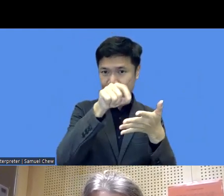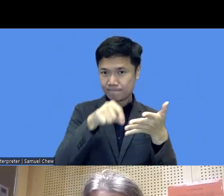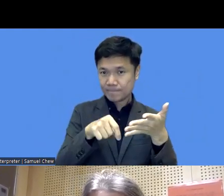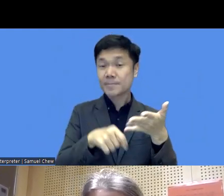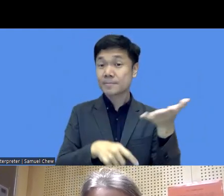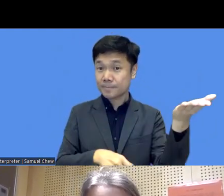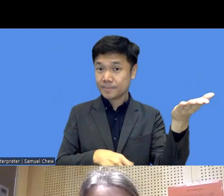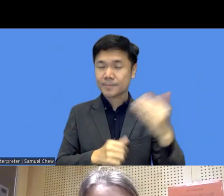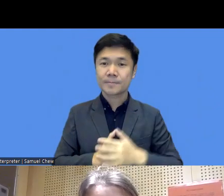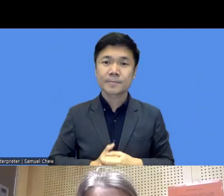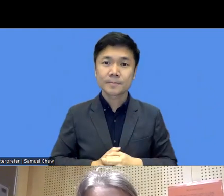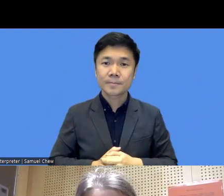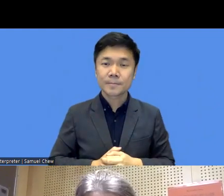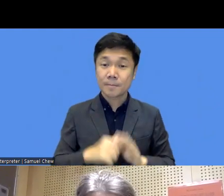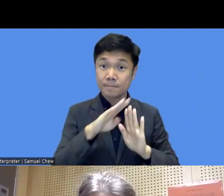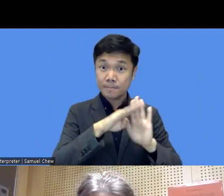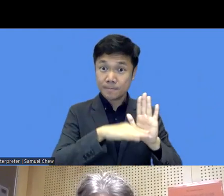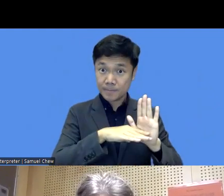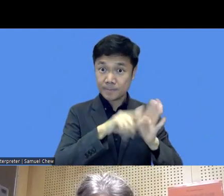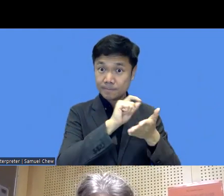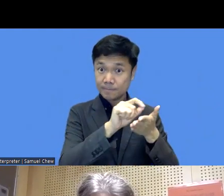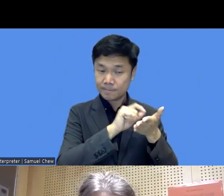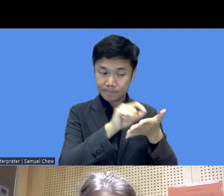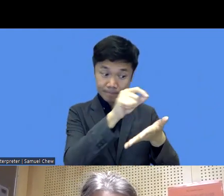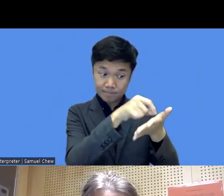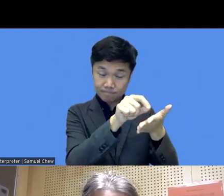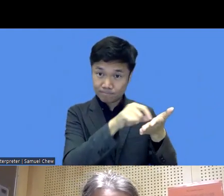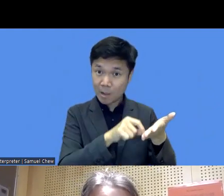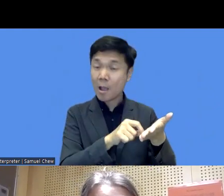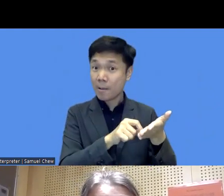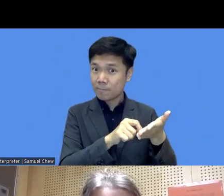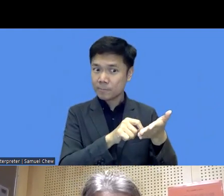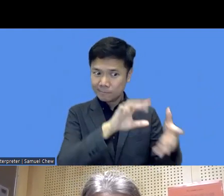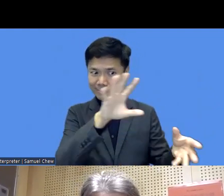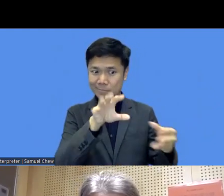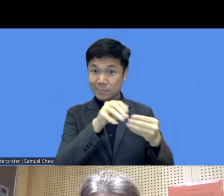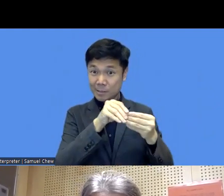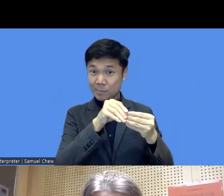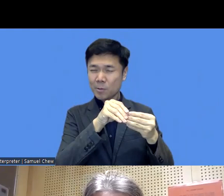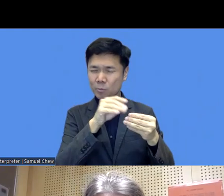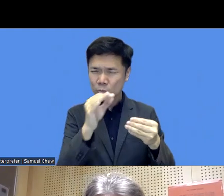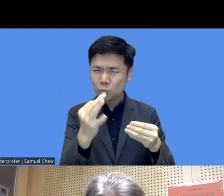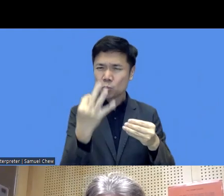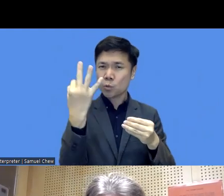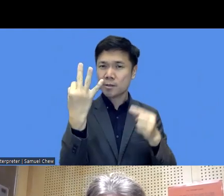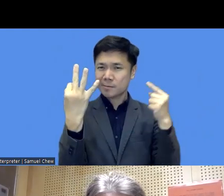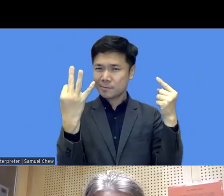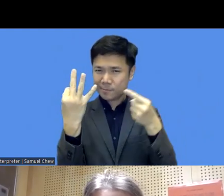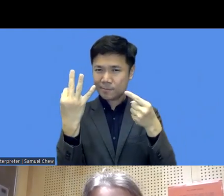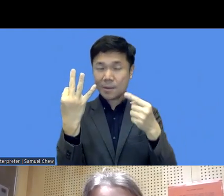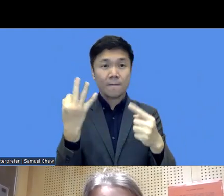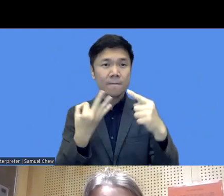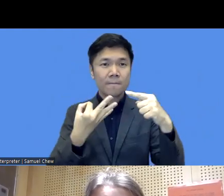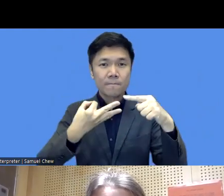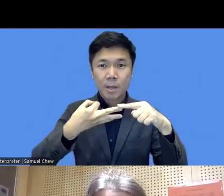Y esta diapositiva demuestra las 3 consideraciones principales. La